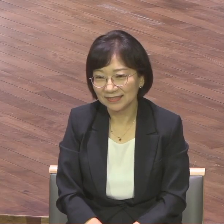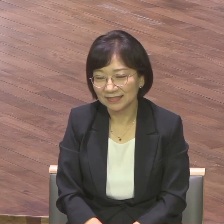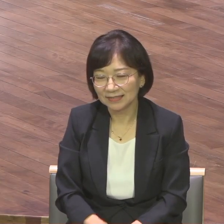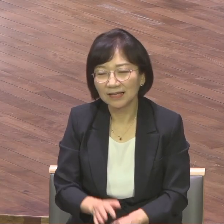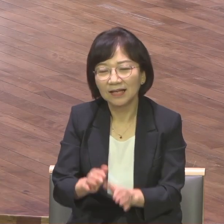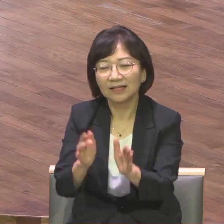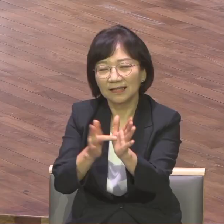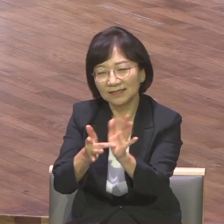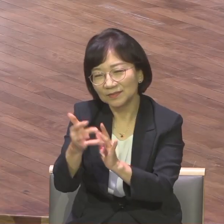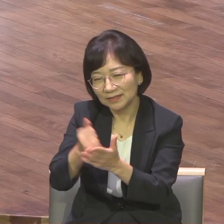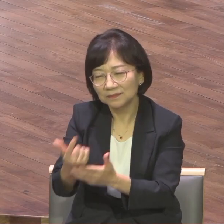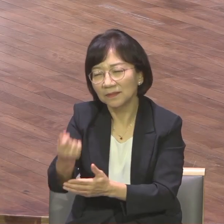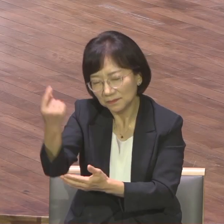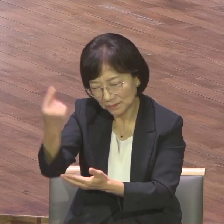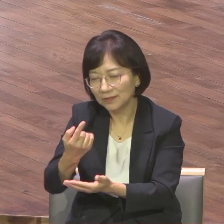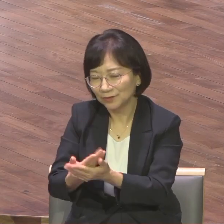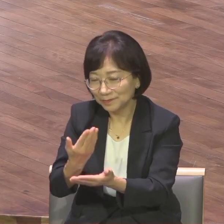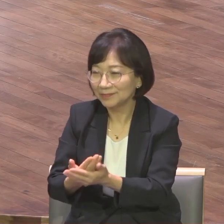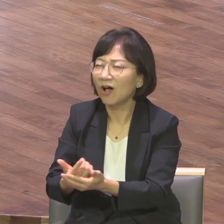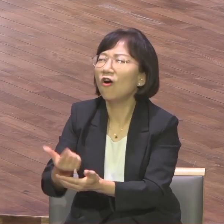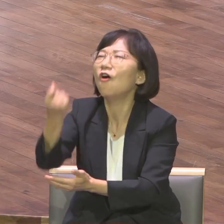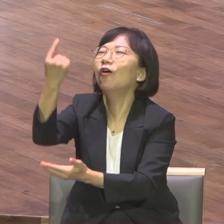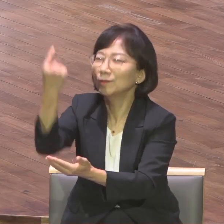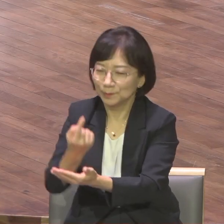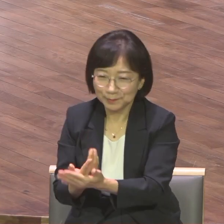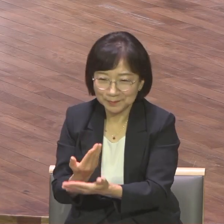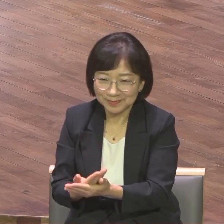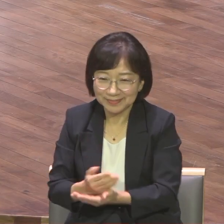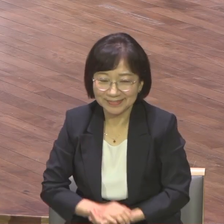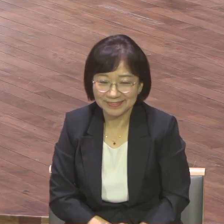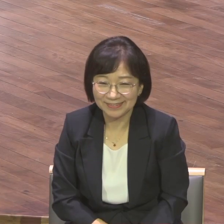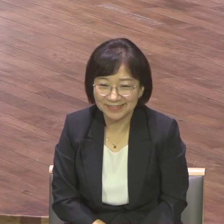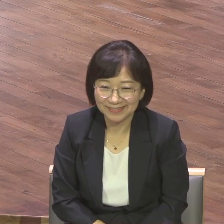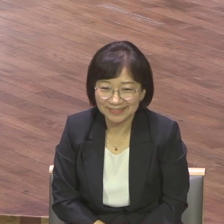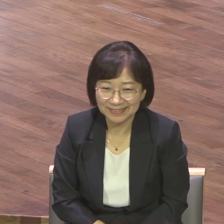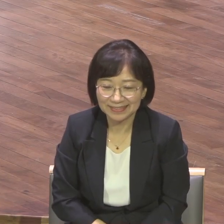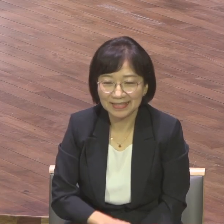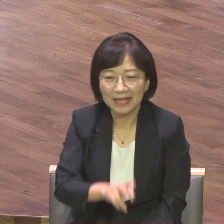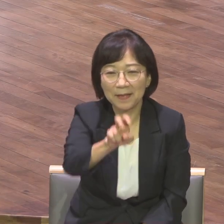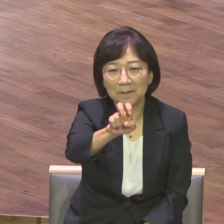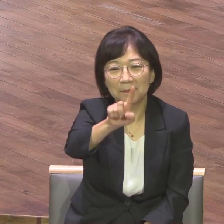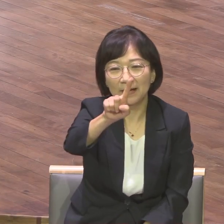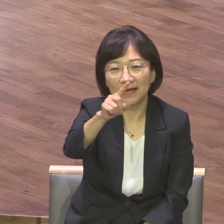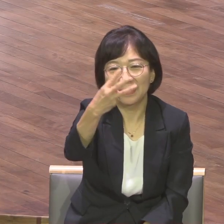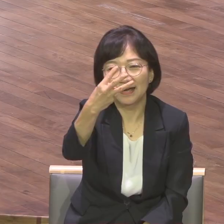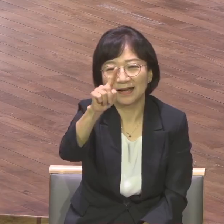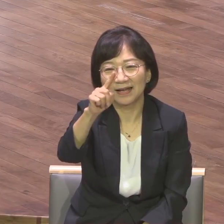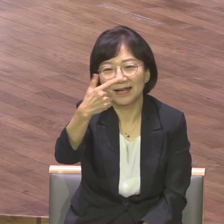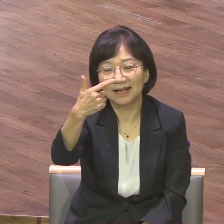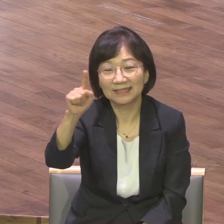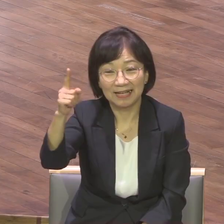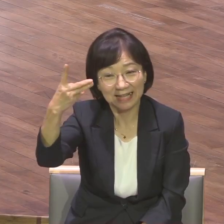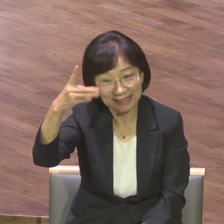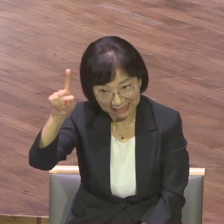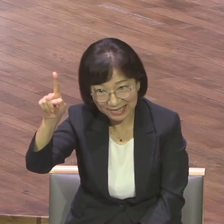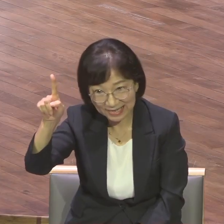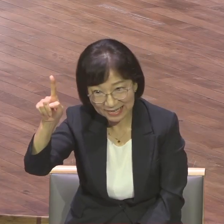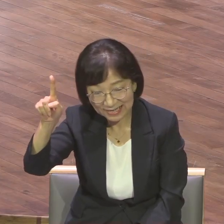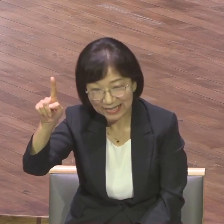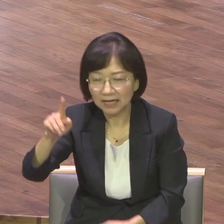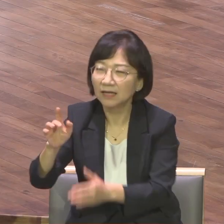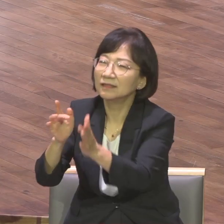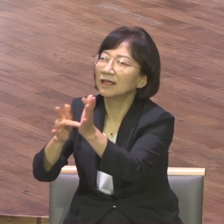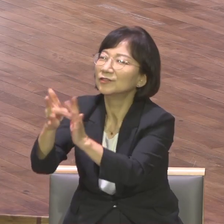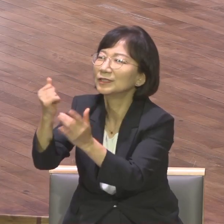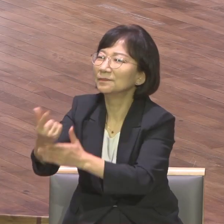주 예수여 어서 오시옵소서. 이 마라나타의 신앙 고백, 그리고 초대교회